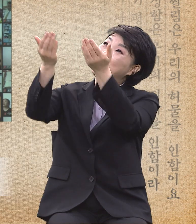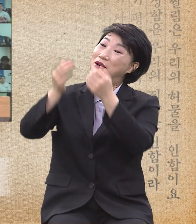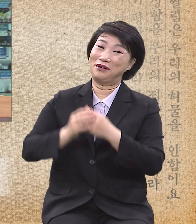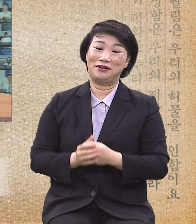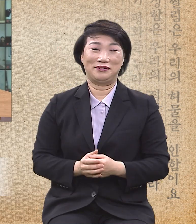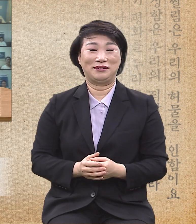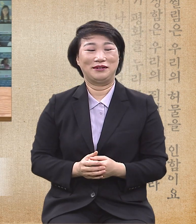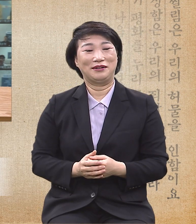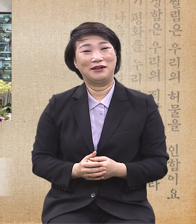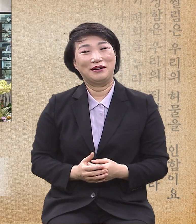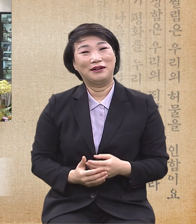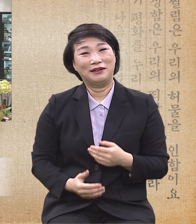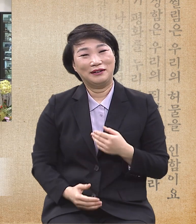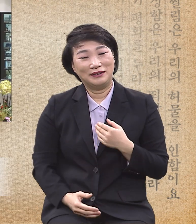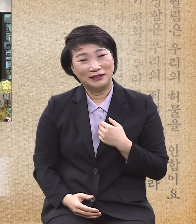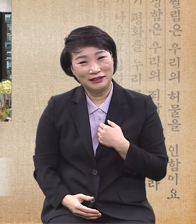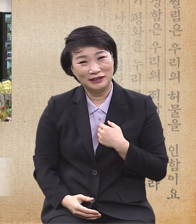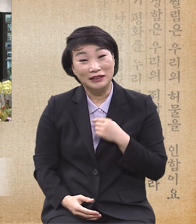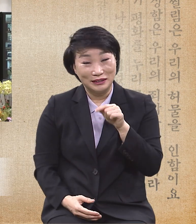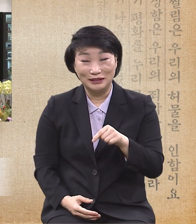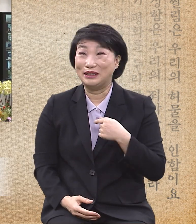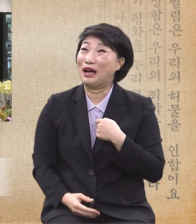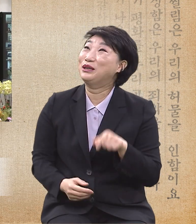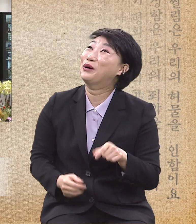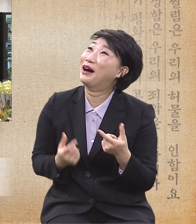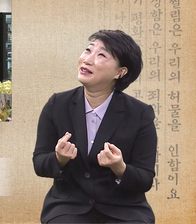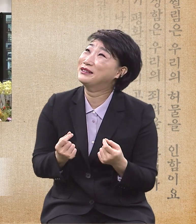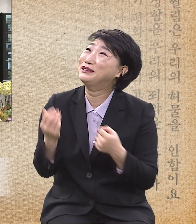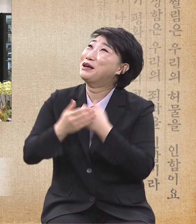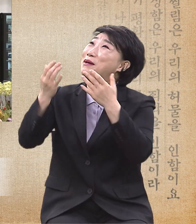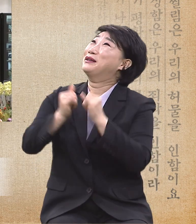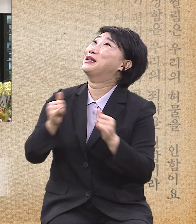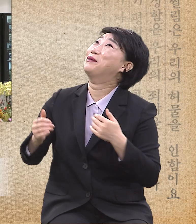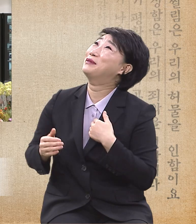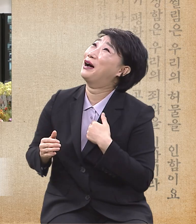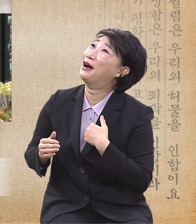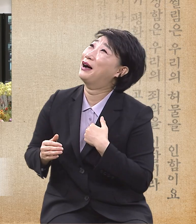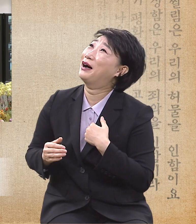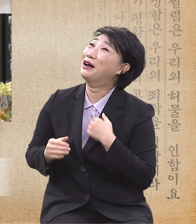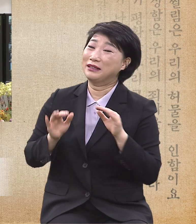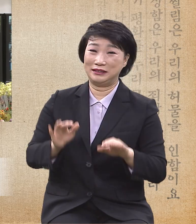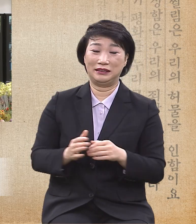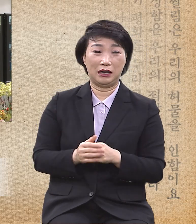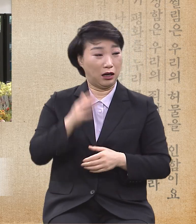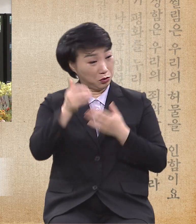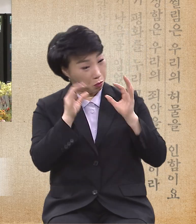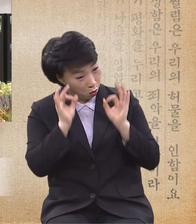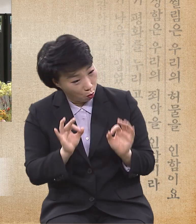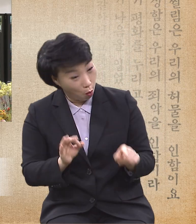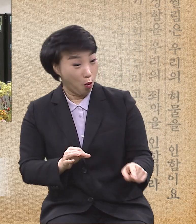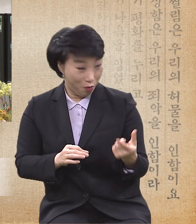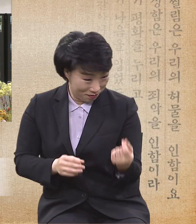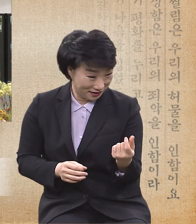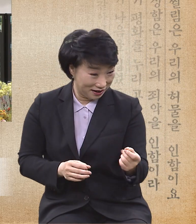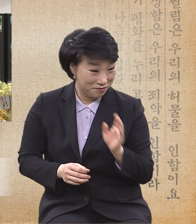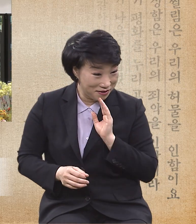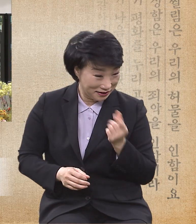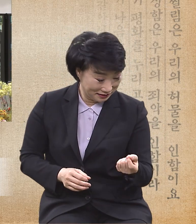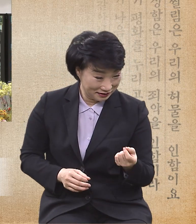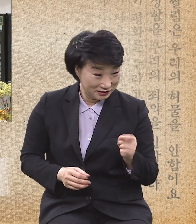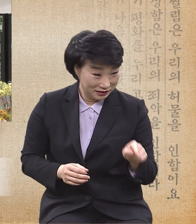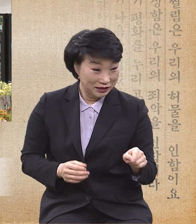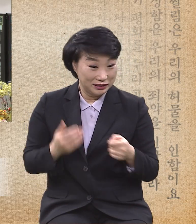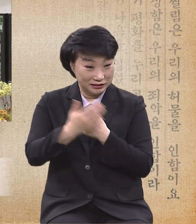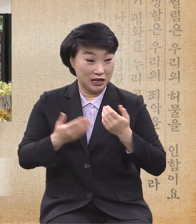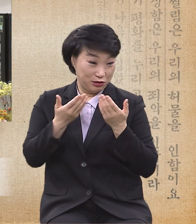나타내서 보이는 거예요. 내가 이렇게 은혜 받은 사람입니다. 그 바라볼 때 맞다. 내가 너에게